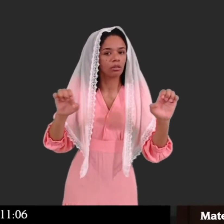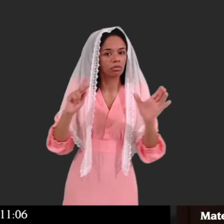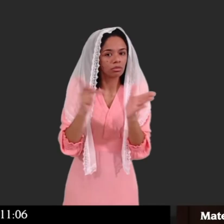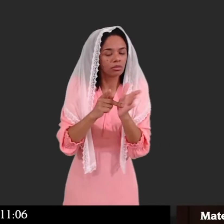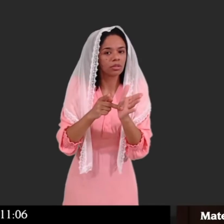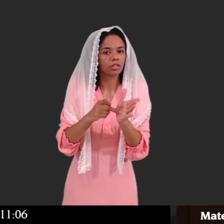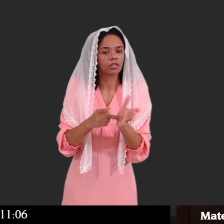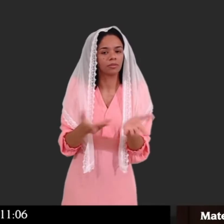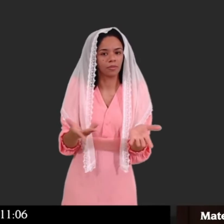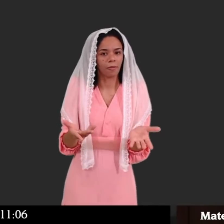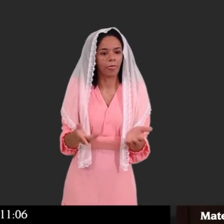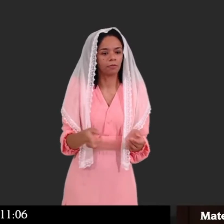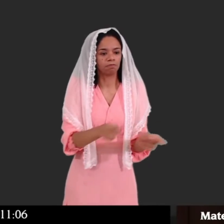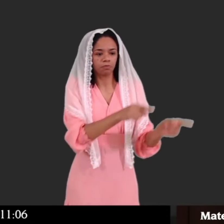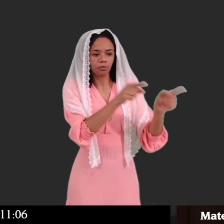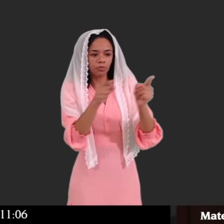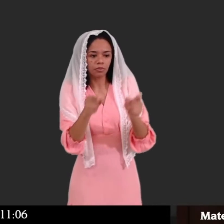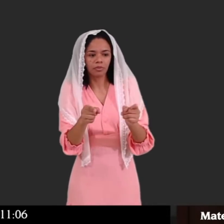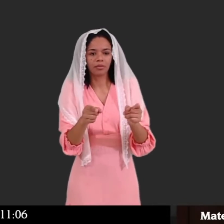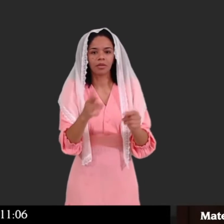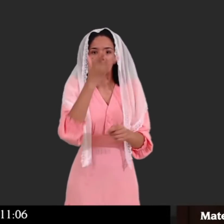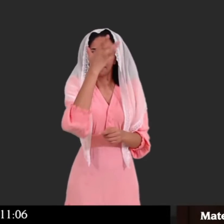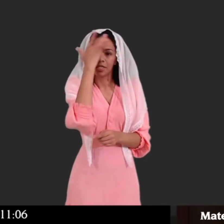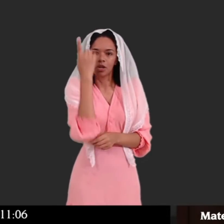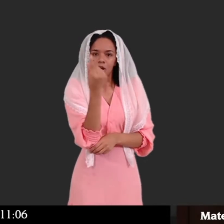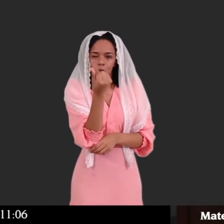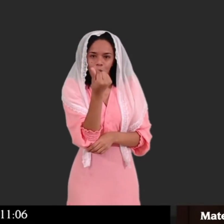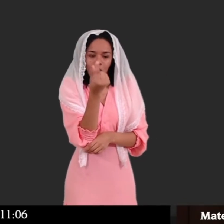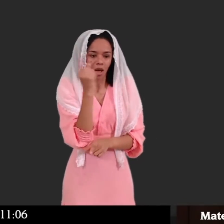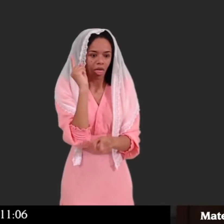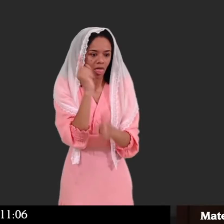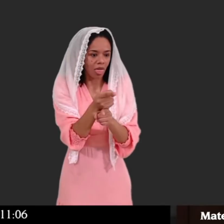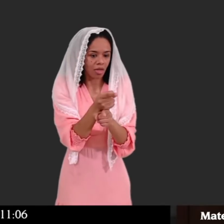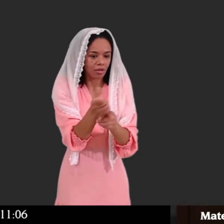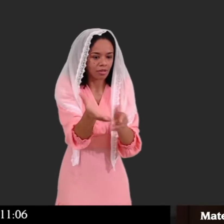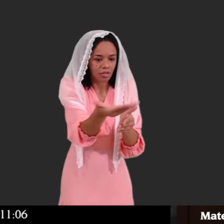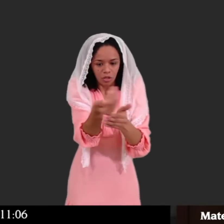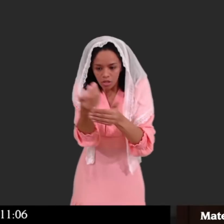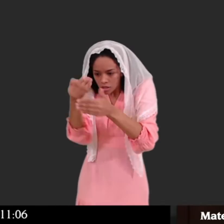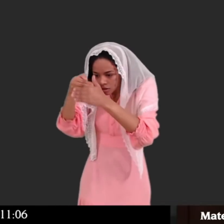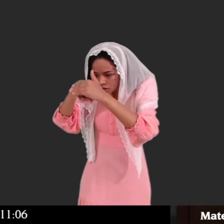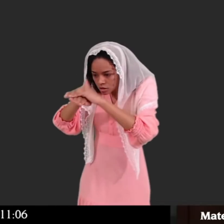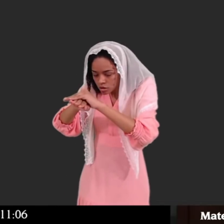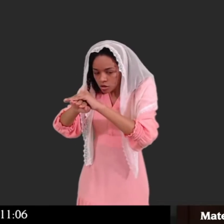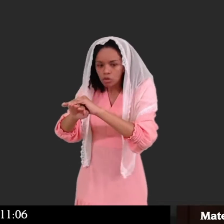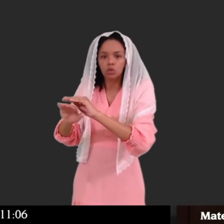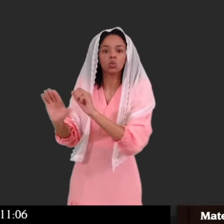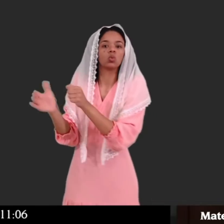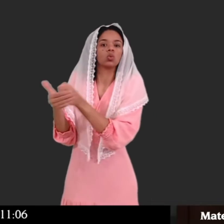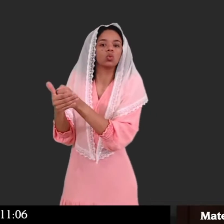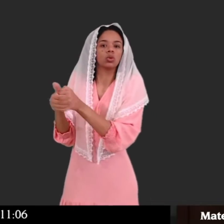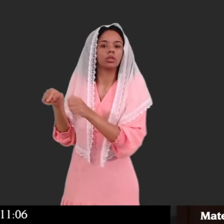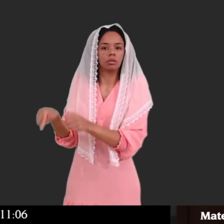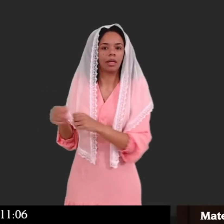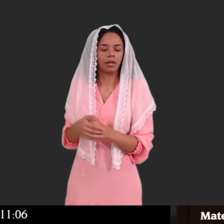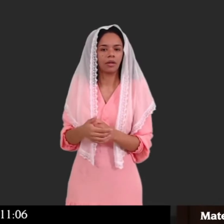encontrou um tesouro, escondeu, vendeu tudo que tinha para aquele tesouro, tinha uma pérola, vendeu tudo